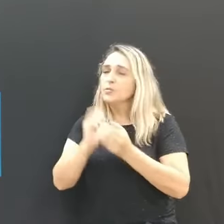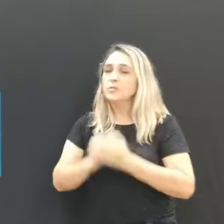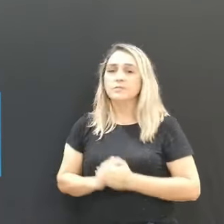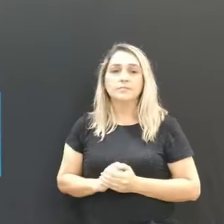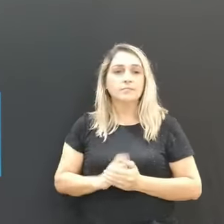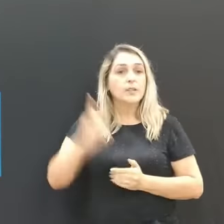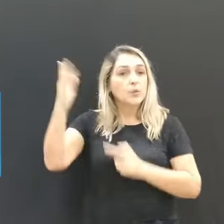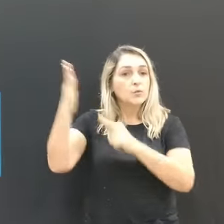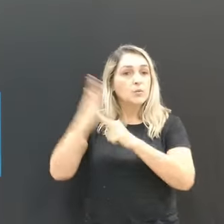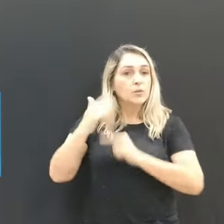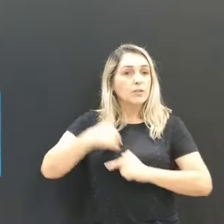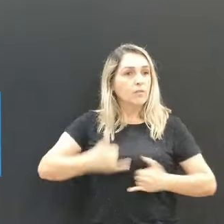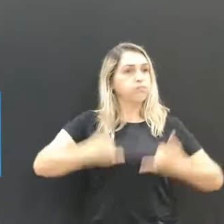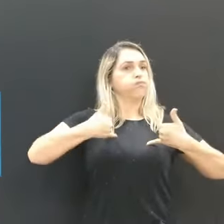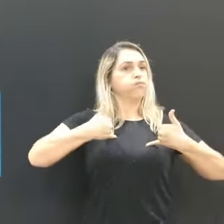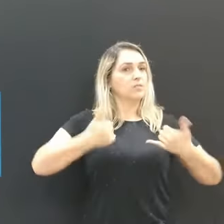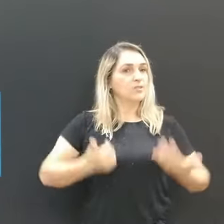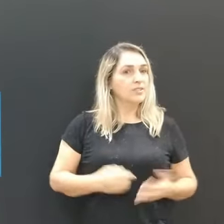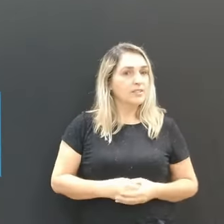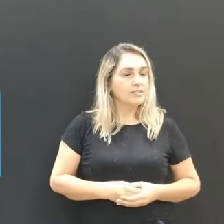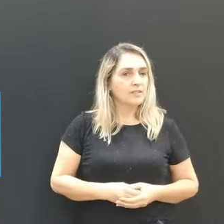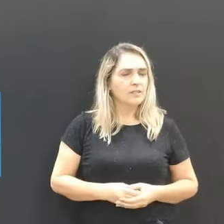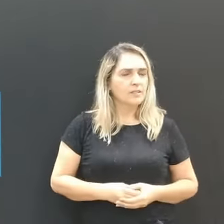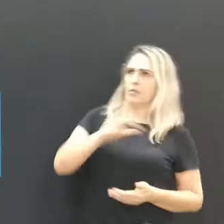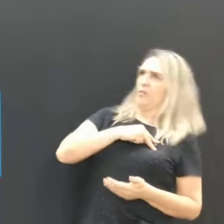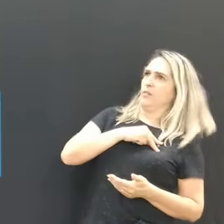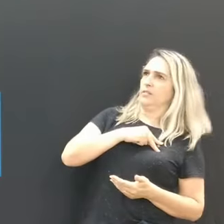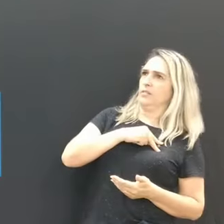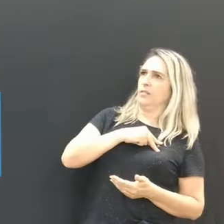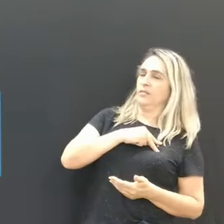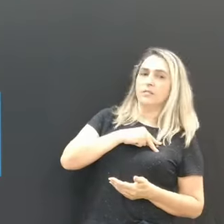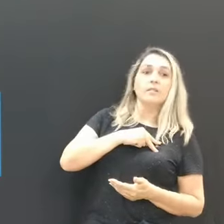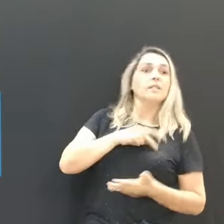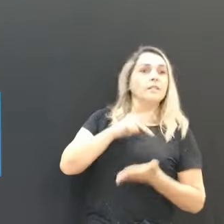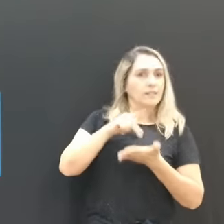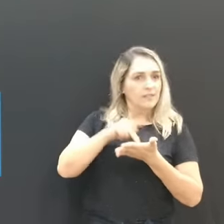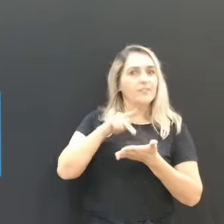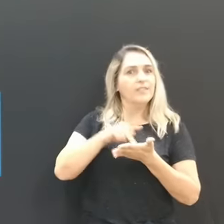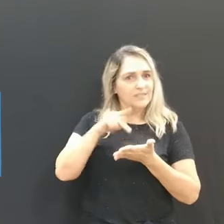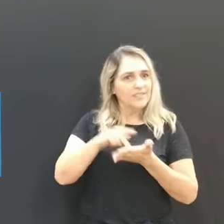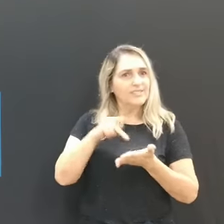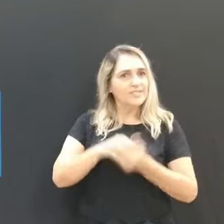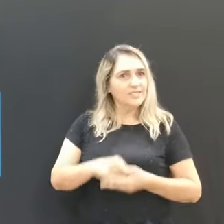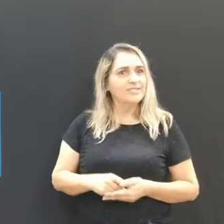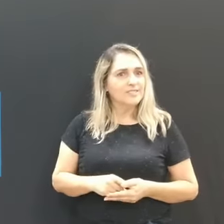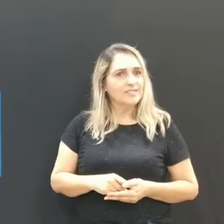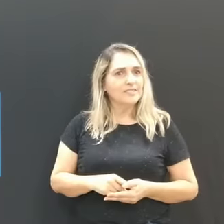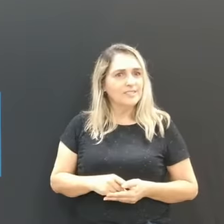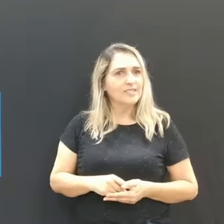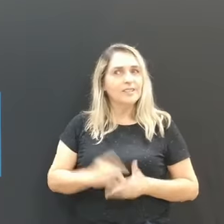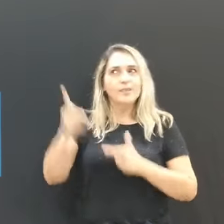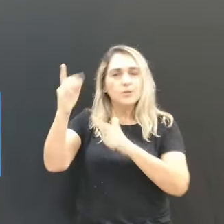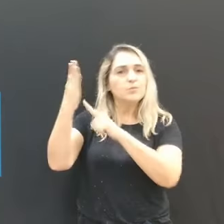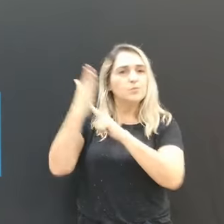meu coração? E o Senhor vai te responder. O Senhor vai dizer: olha, há orgulho no teu coração. Ah,